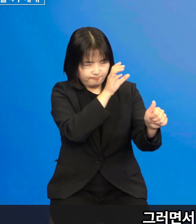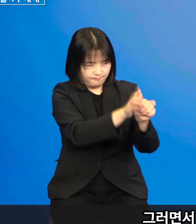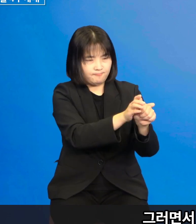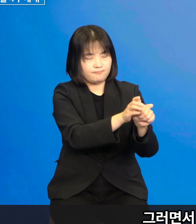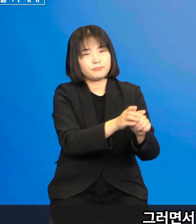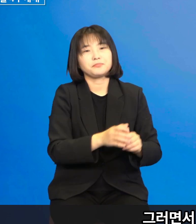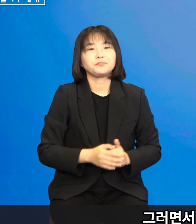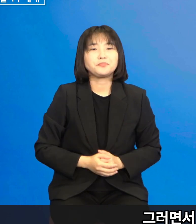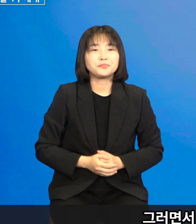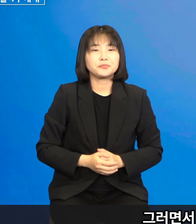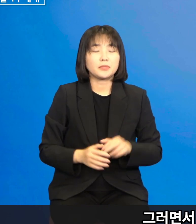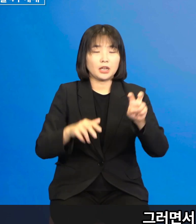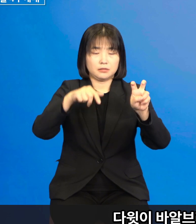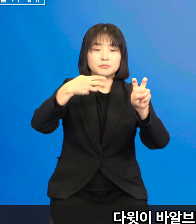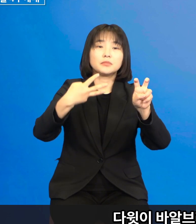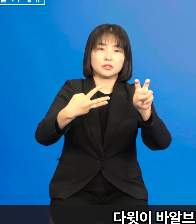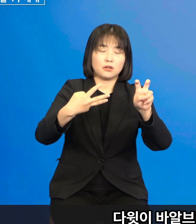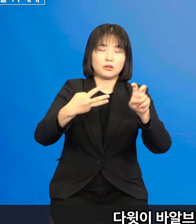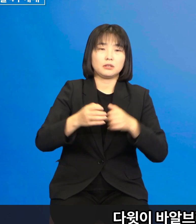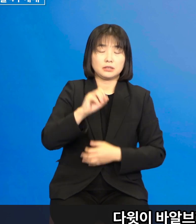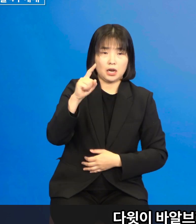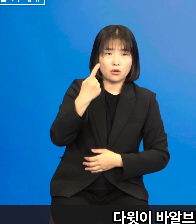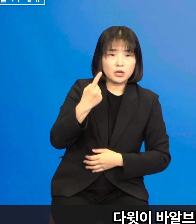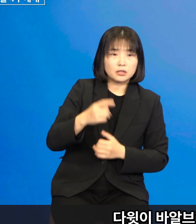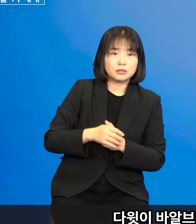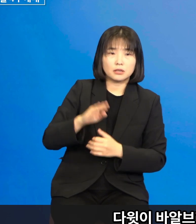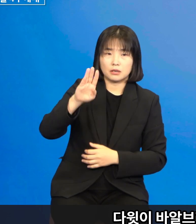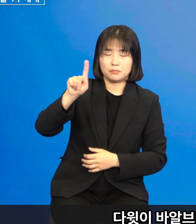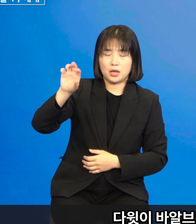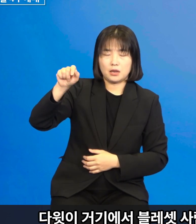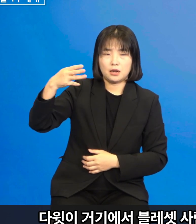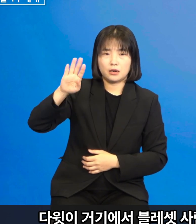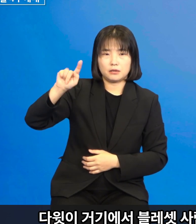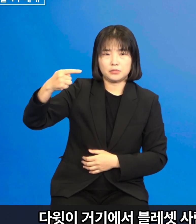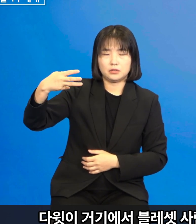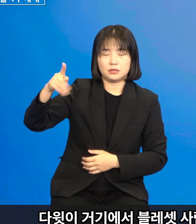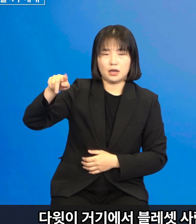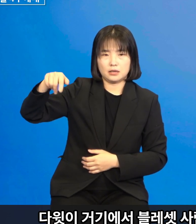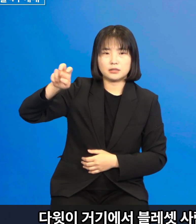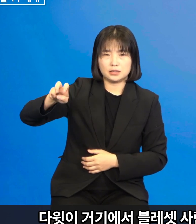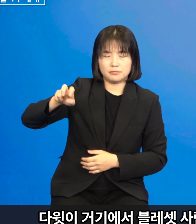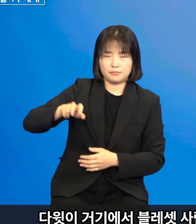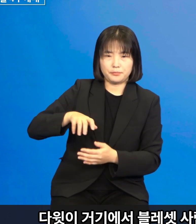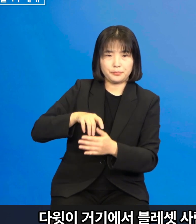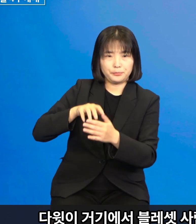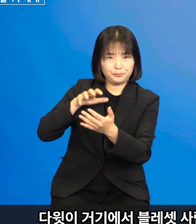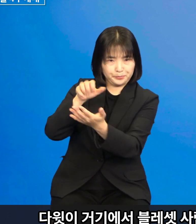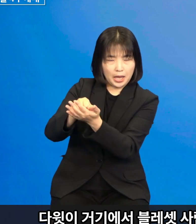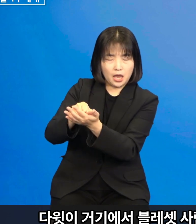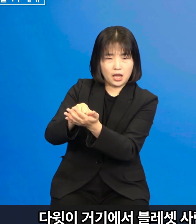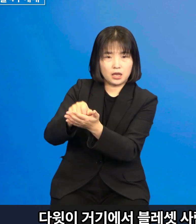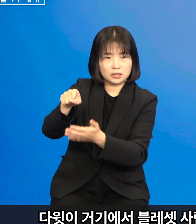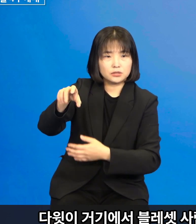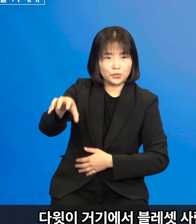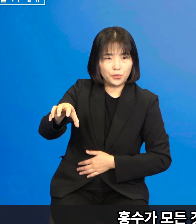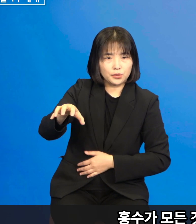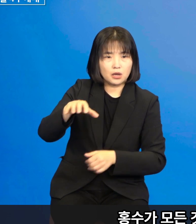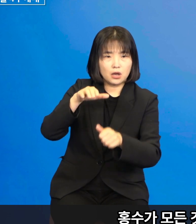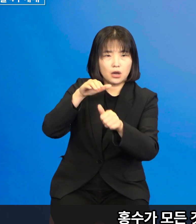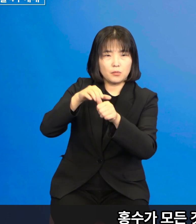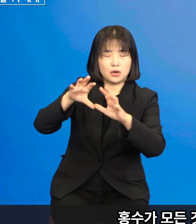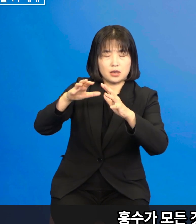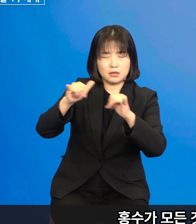하는 거예요. 그러면서 20절에 보니까 다윗이 바알브라심으로 쳐들어갔다. 다윗이 거기에서 블레셋 사람을 쳐서 이기고 이렇게